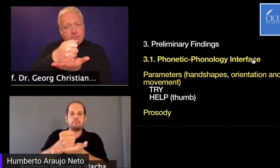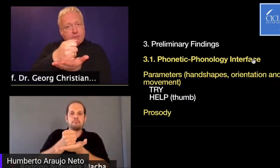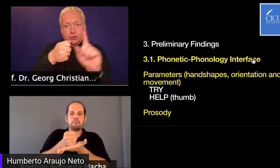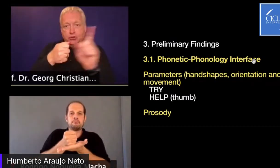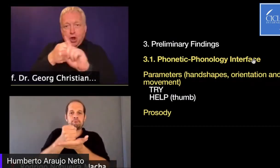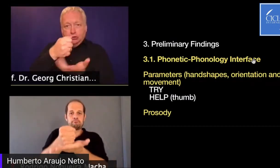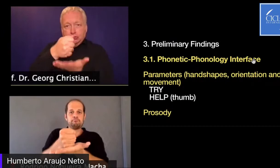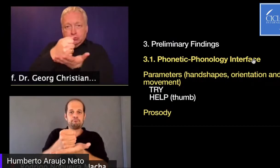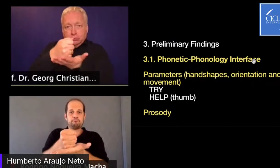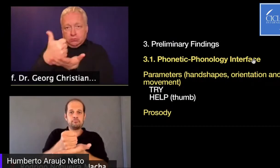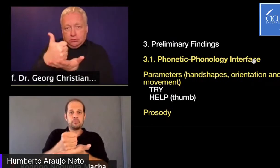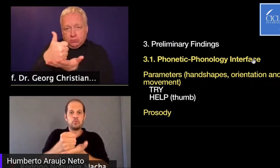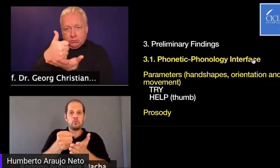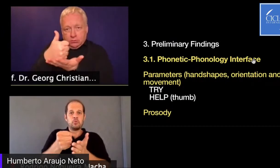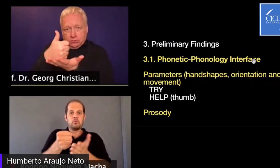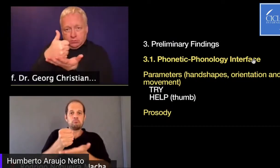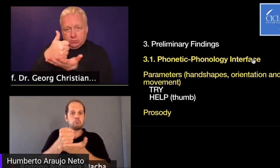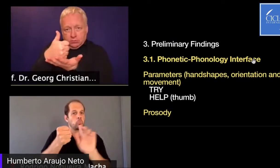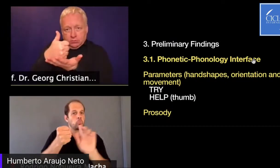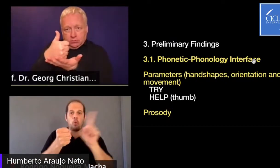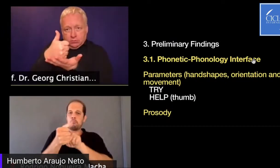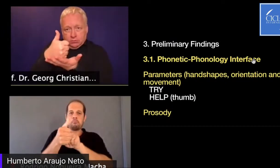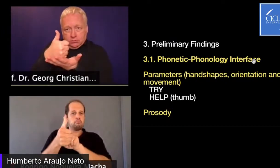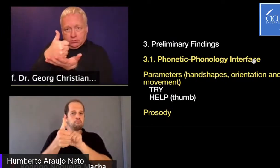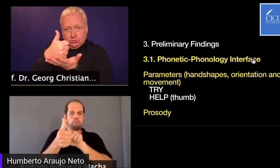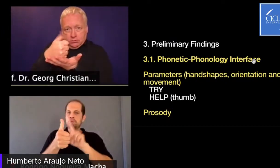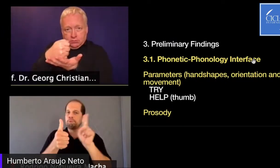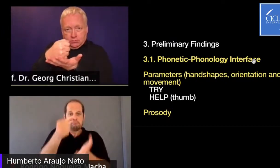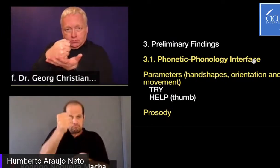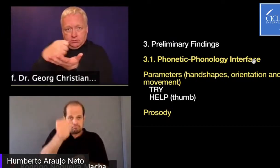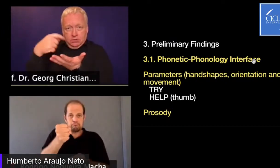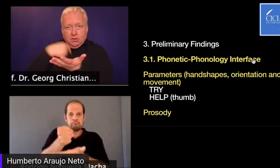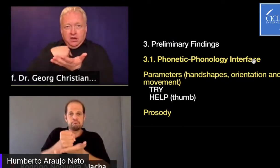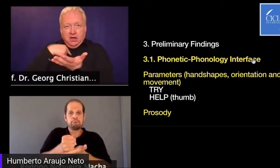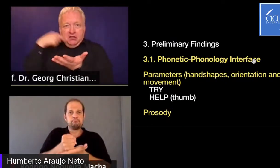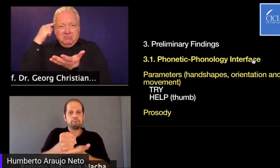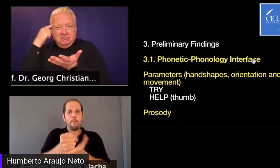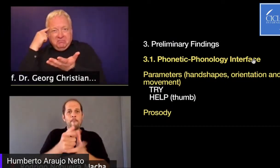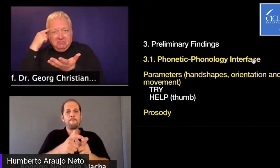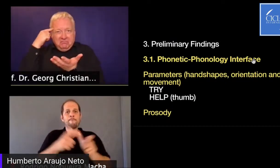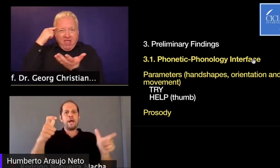né, de Libras, por exemplo, não usam esse polegar estendido.